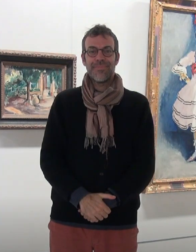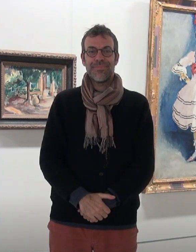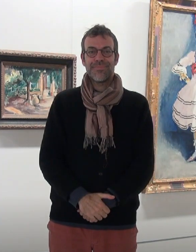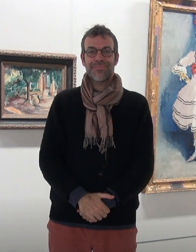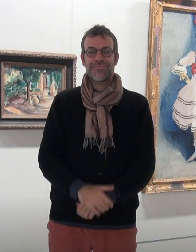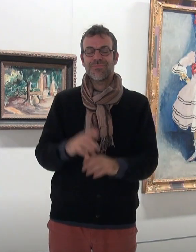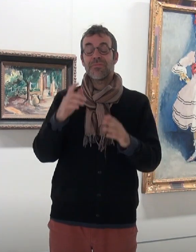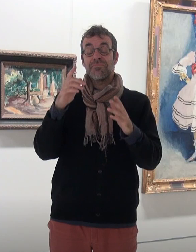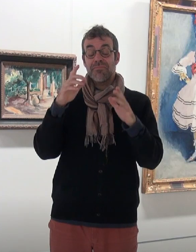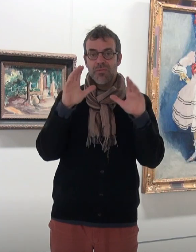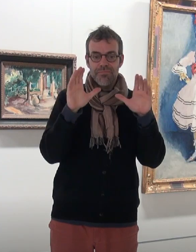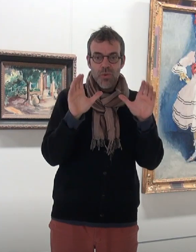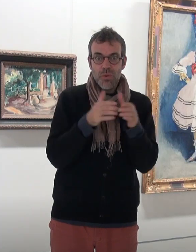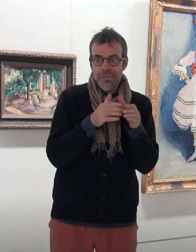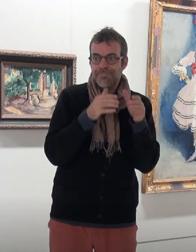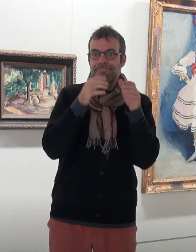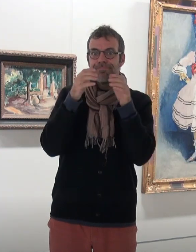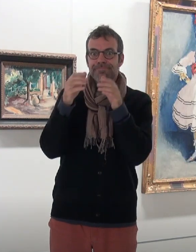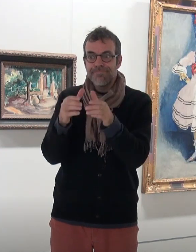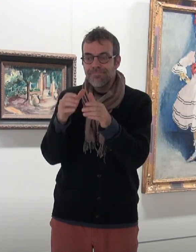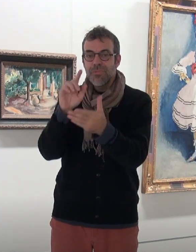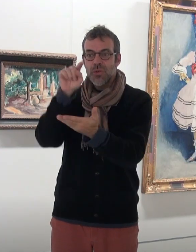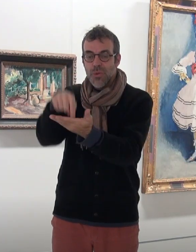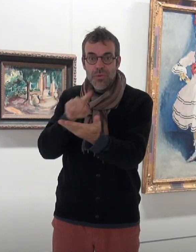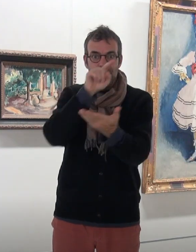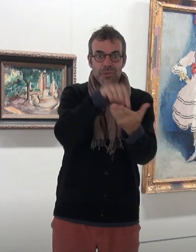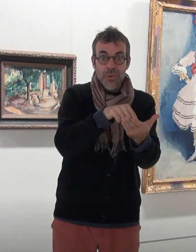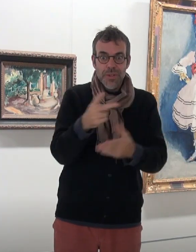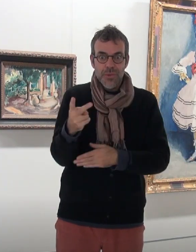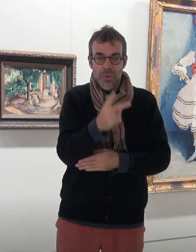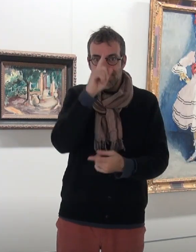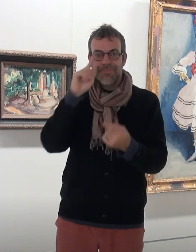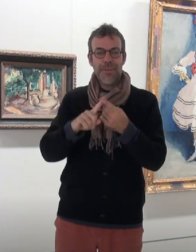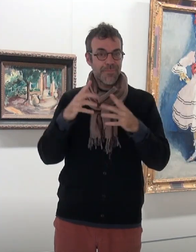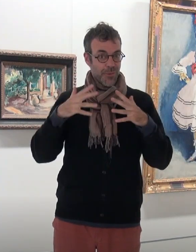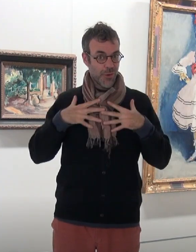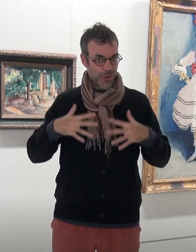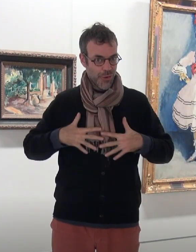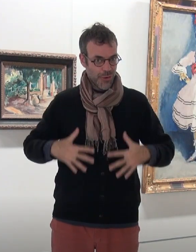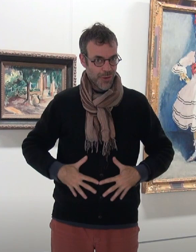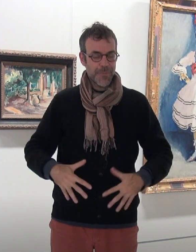Nous allons découvrir les deux lieux sur la thématique du corps.